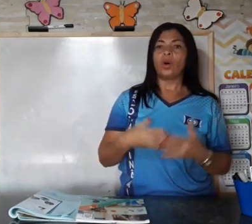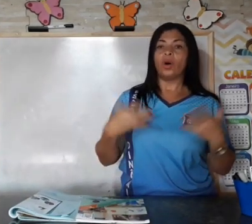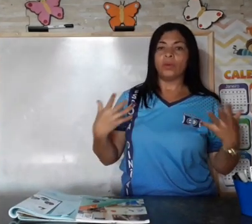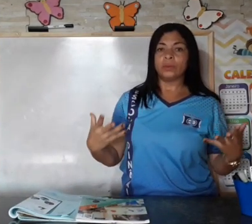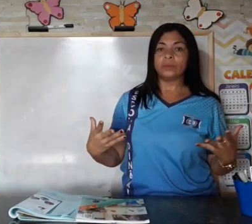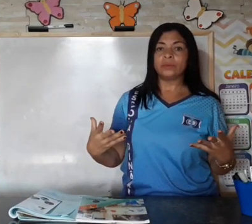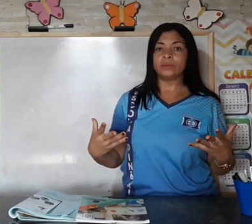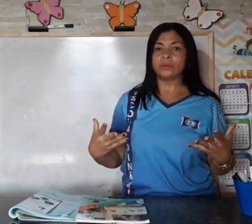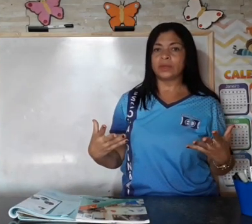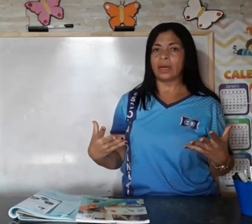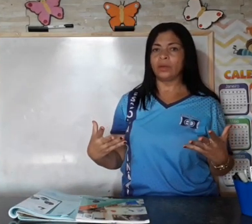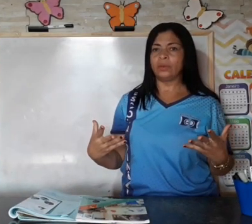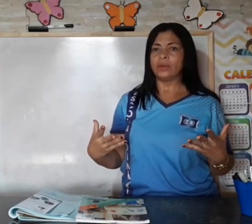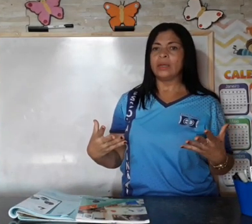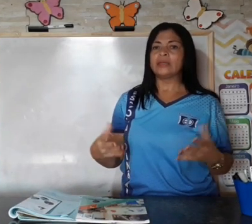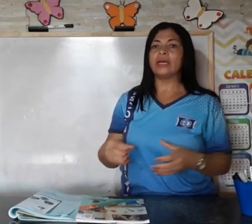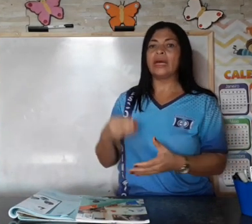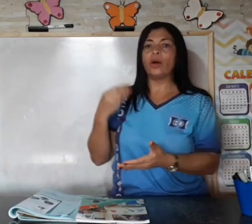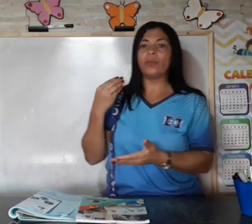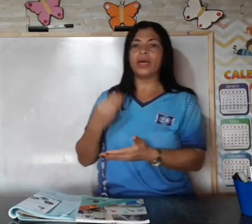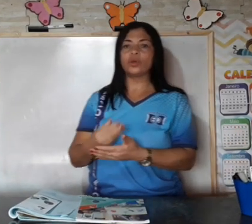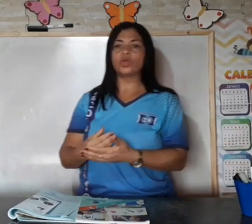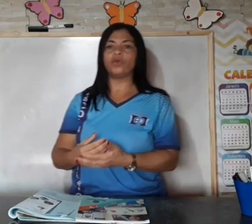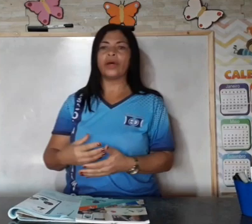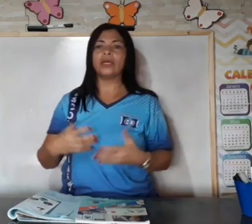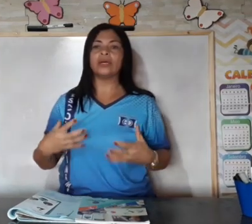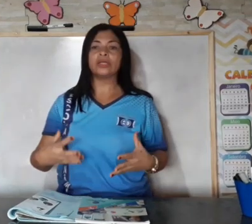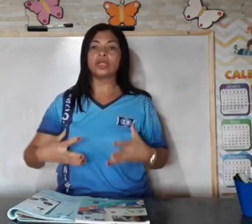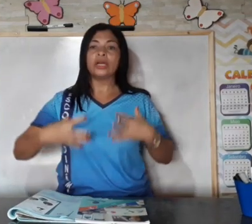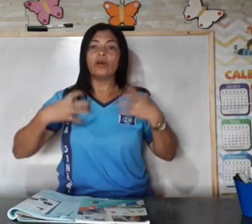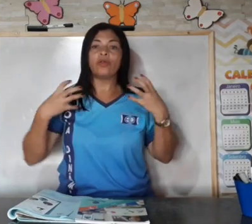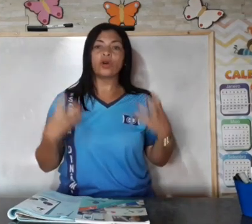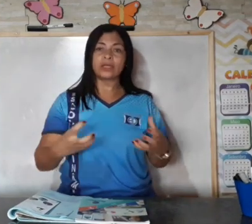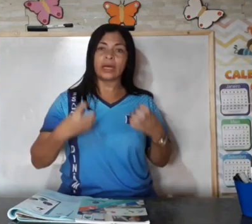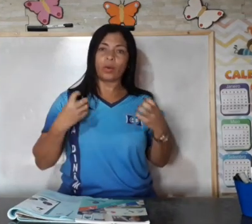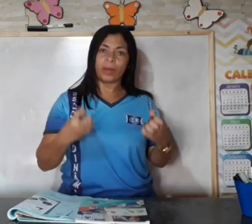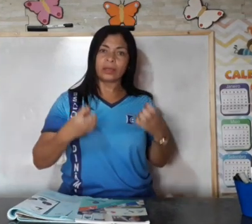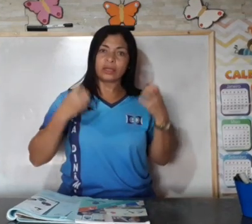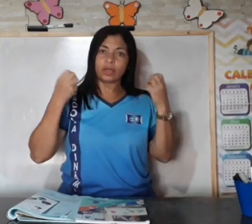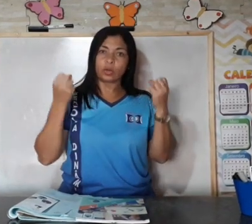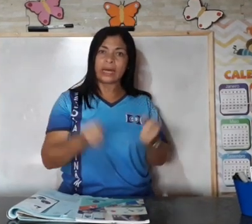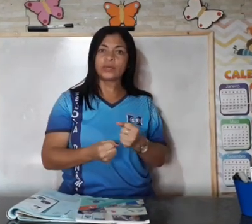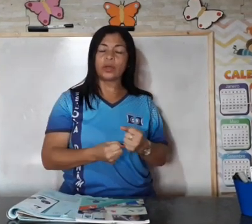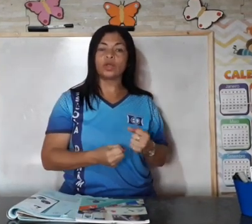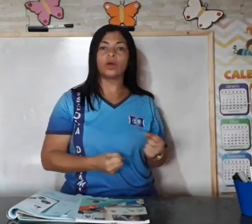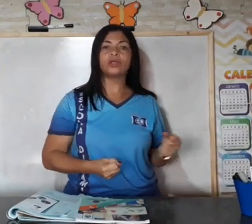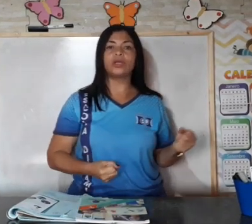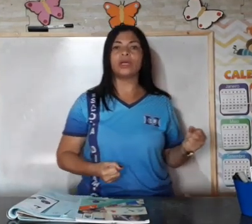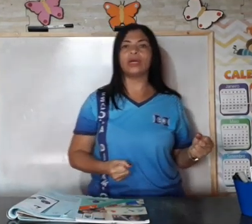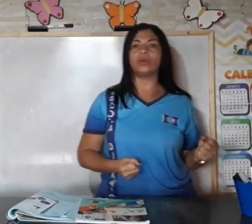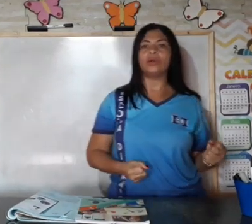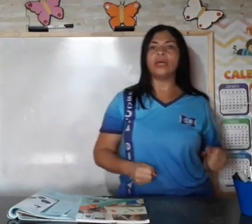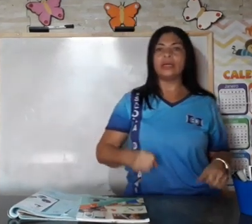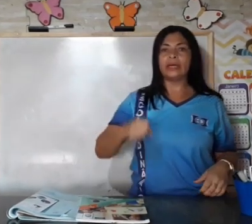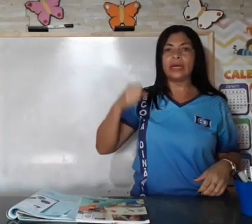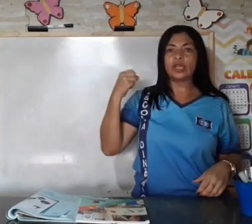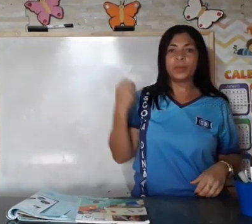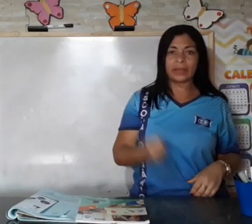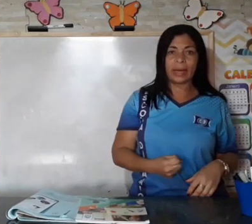Como? Certo? Se realmente os governantes fossem realmente lutassem pelo nosso direito e